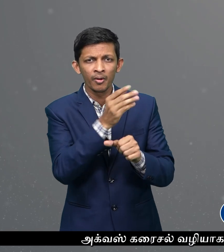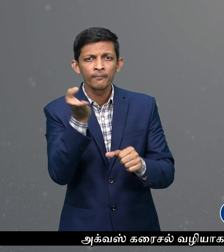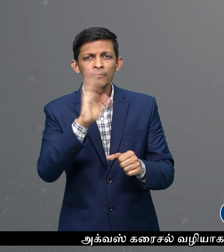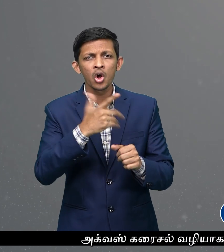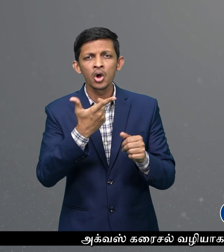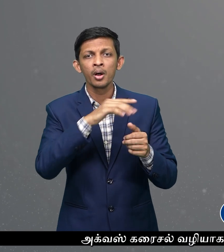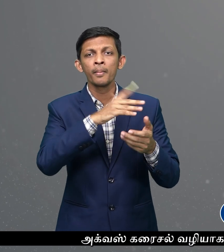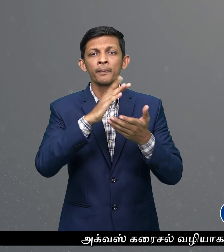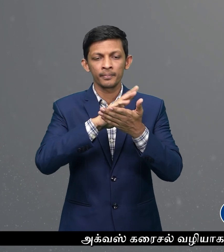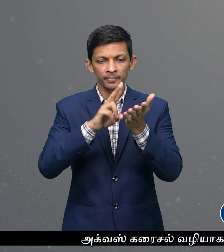போது